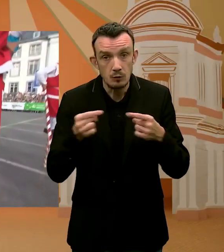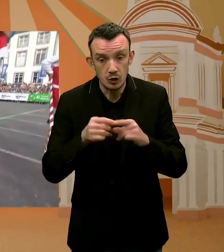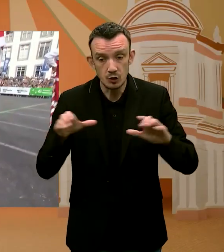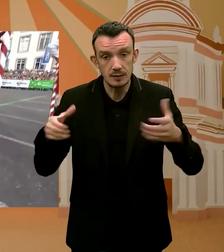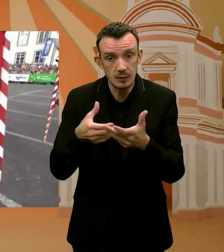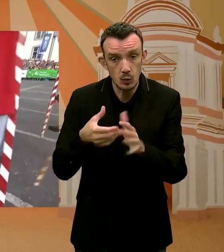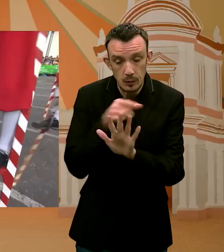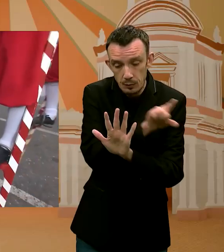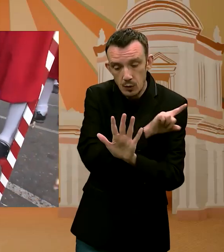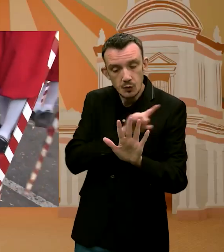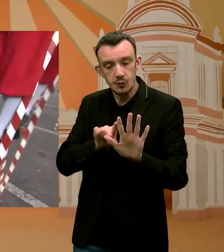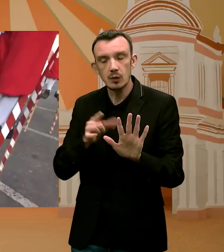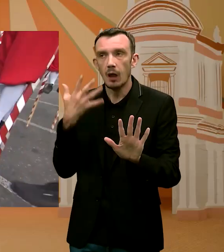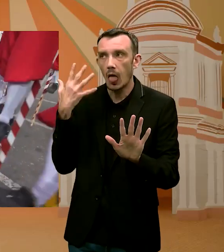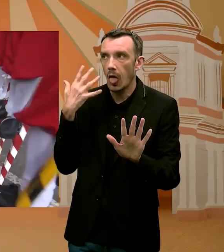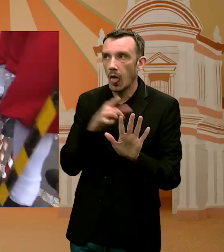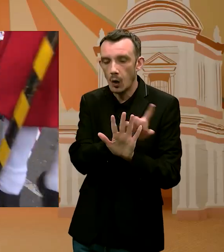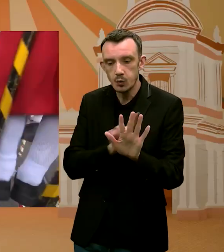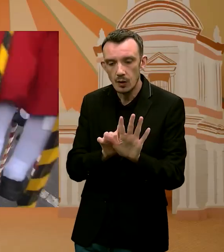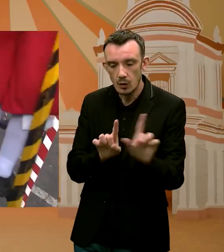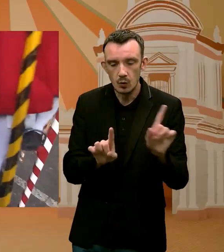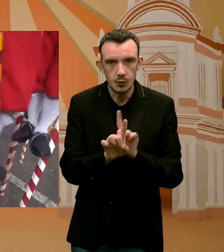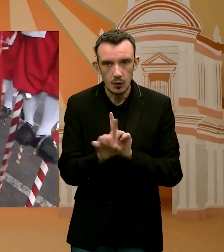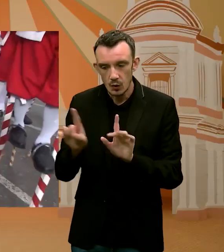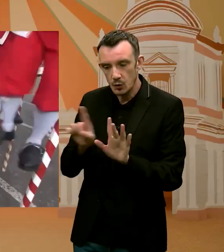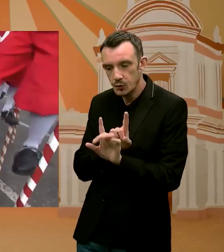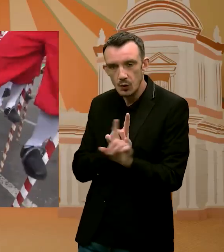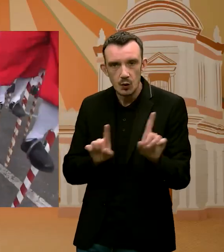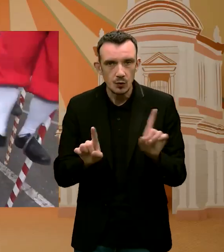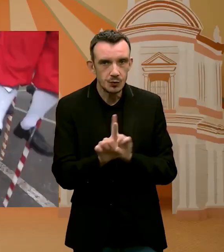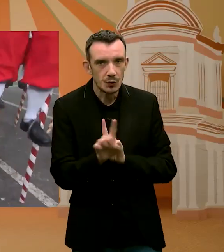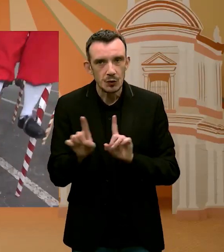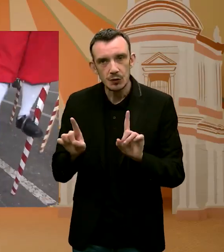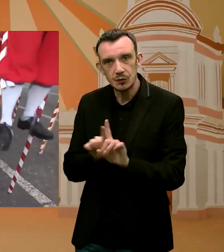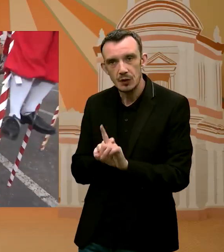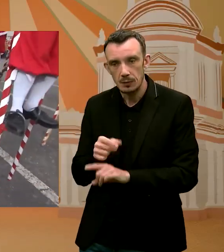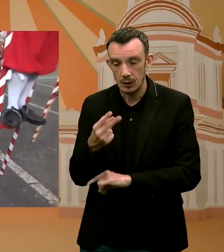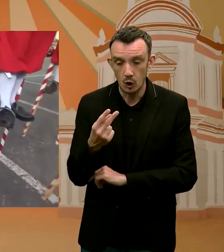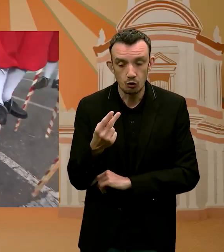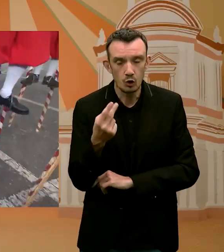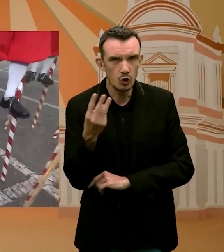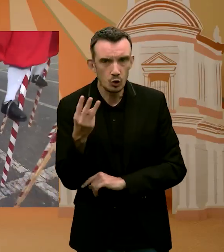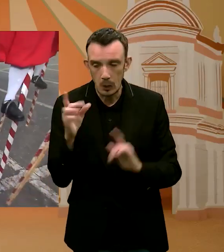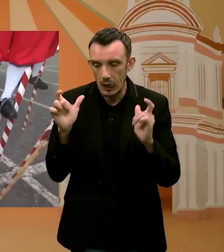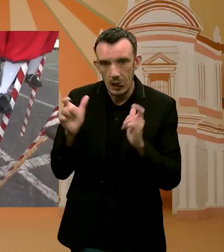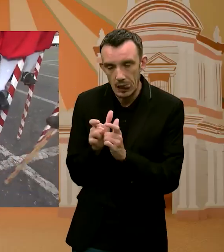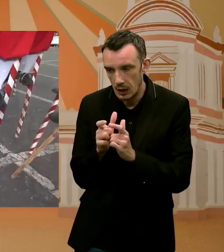au front et qui vont taper. Quand on n'est plus que 2-3, on prend coup sur coup et on ne sait jamais se poser. Donc c'est